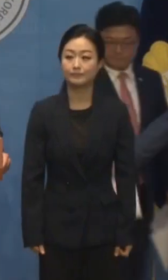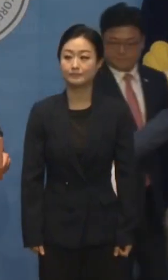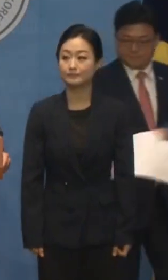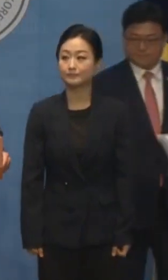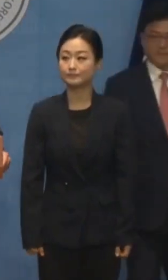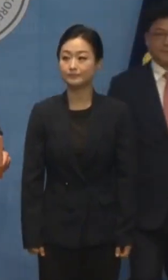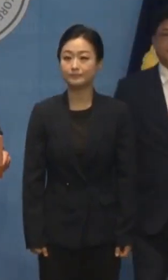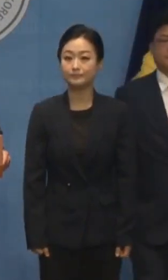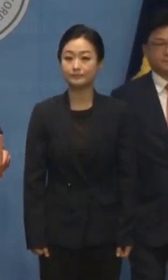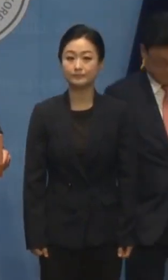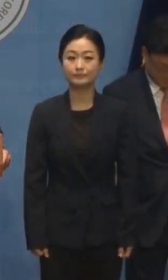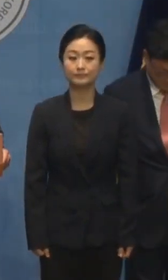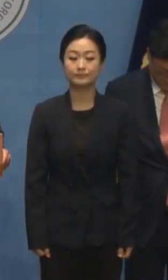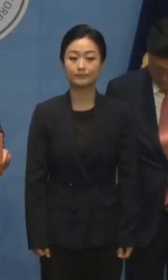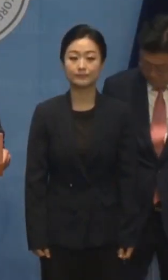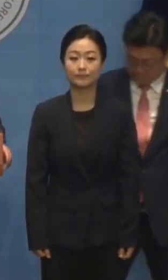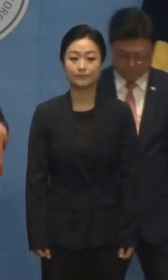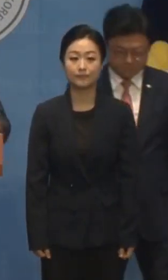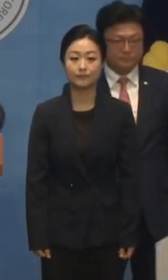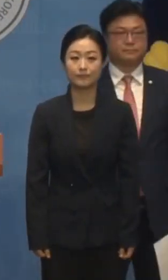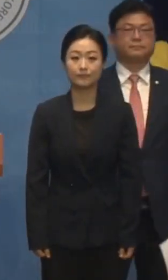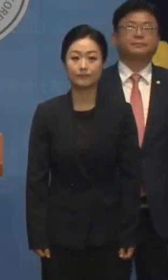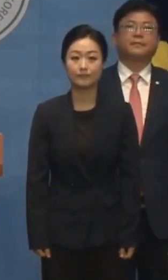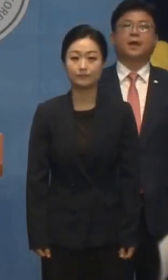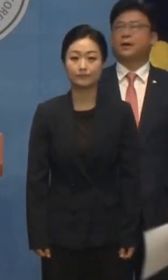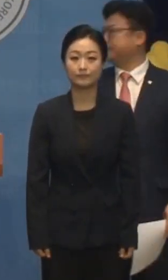여서 가까이 서.